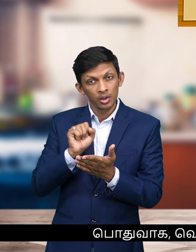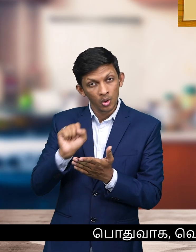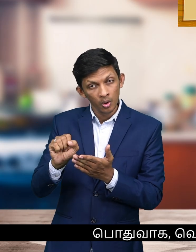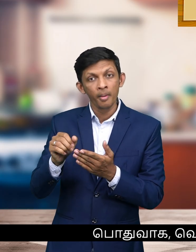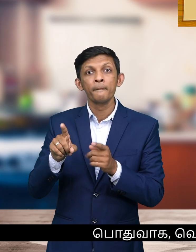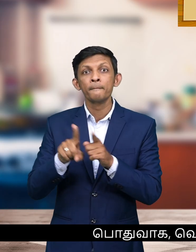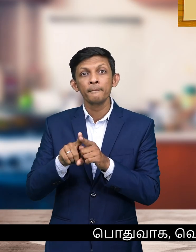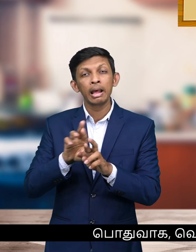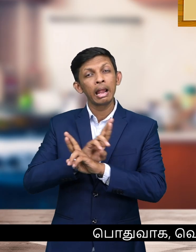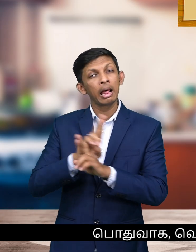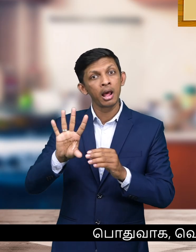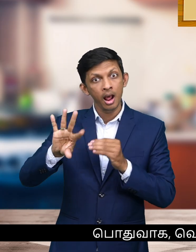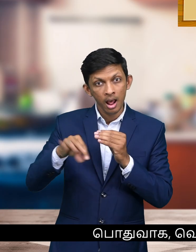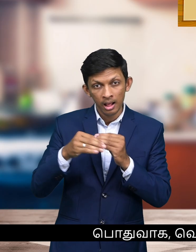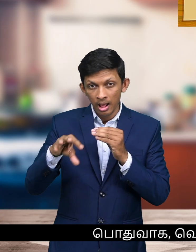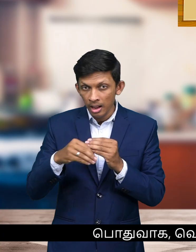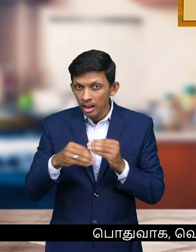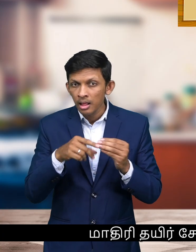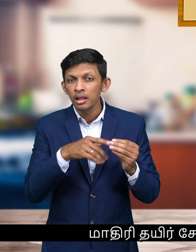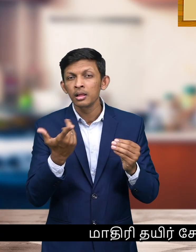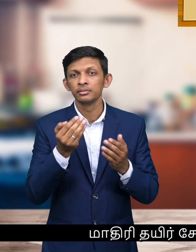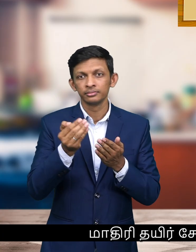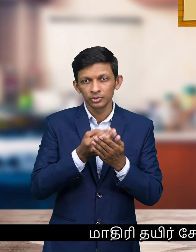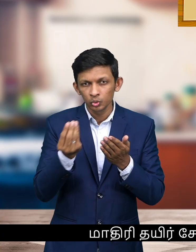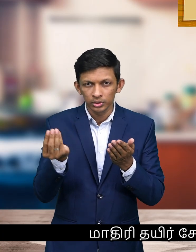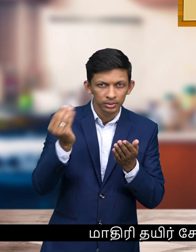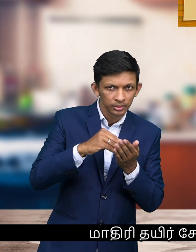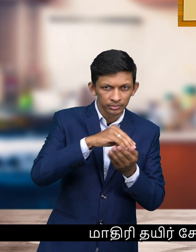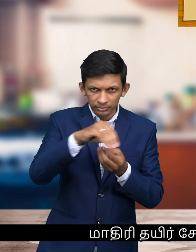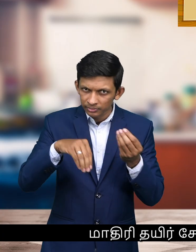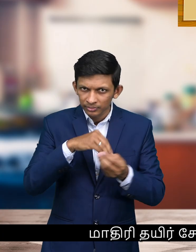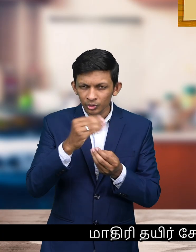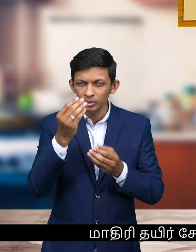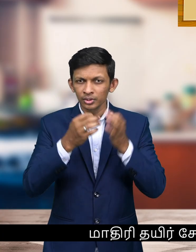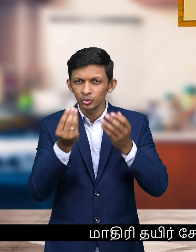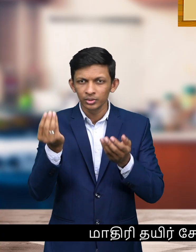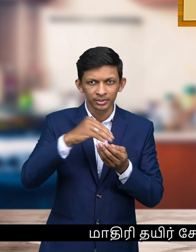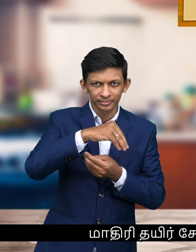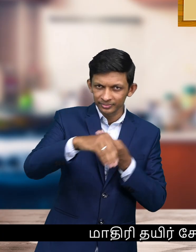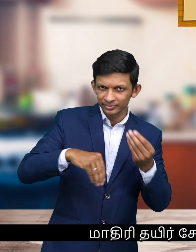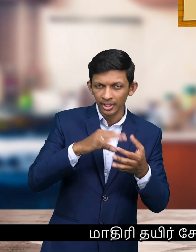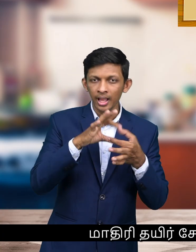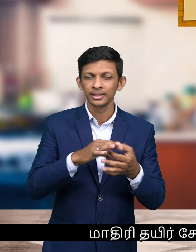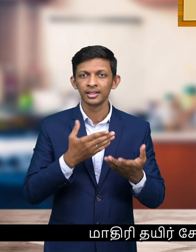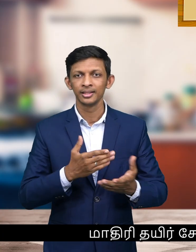பொதுவாக வெதுவெதுப்பான பாலில் சிறிதளவு மாதிரி தயிர் சேர்த்து தயிர்